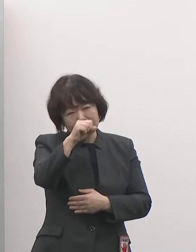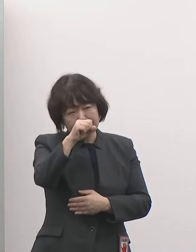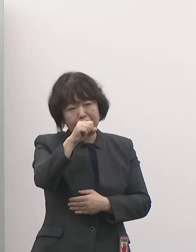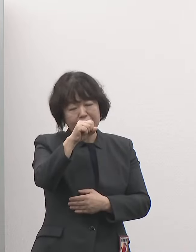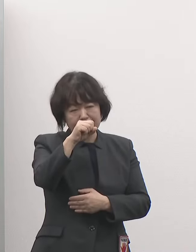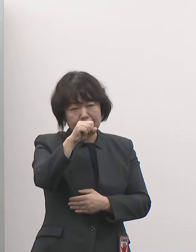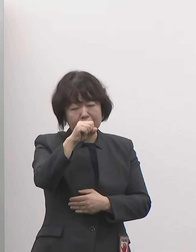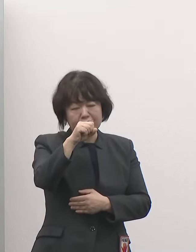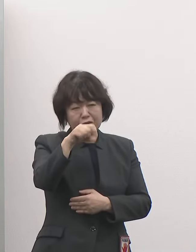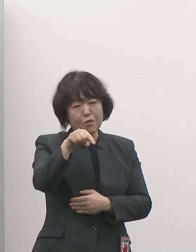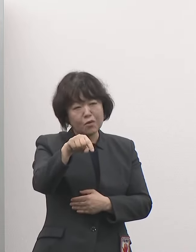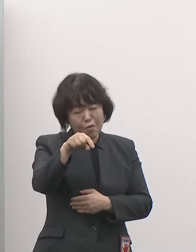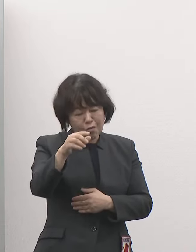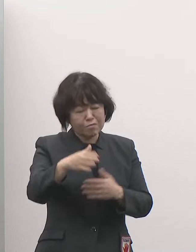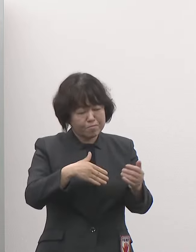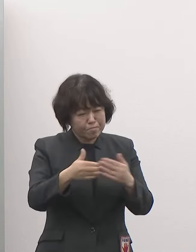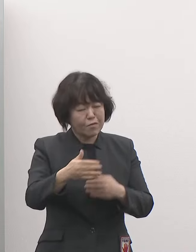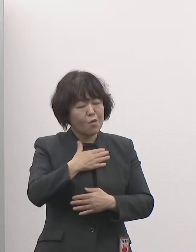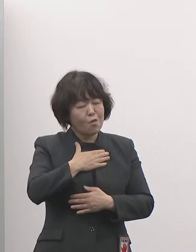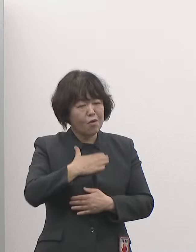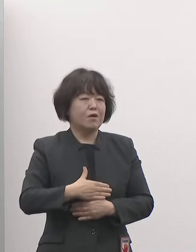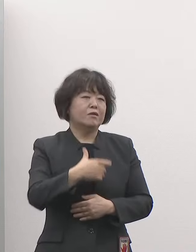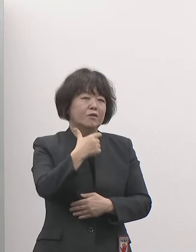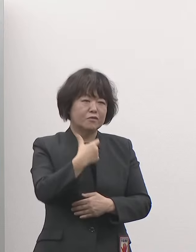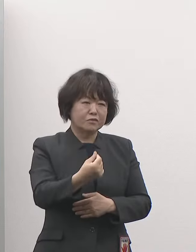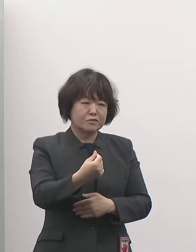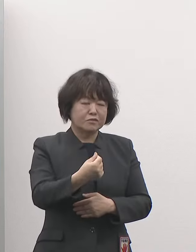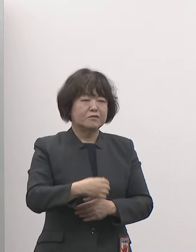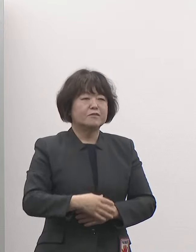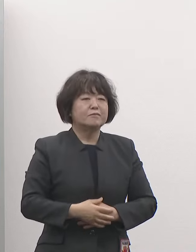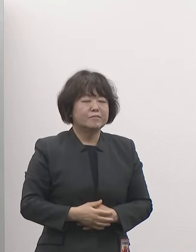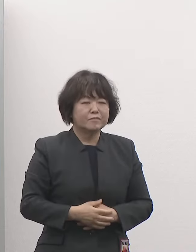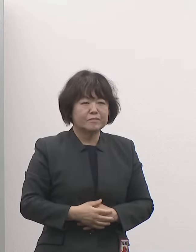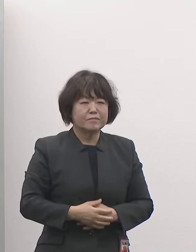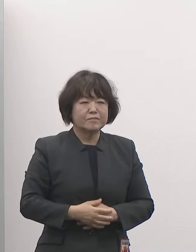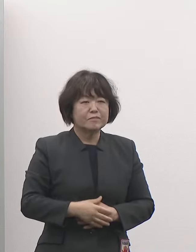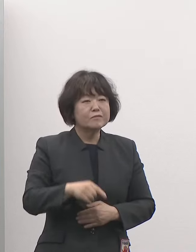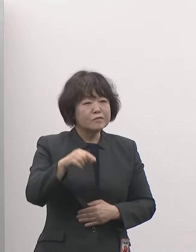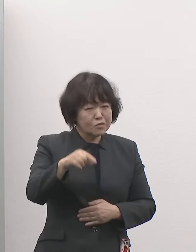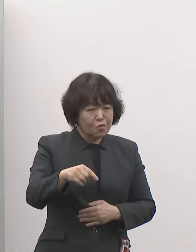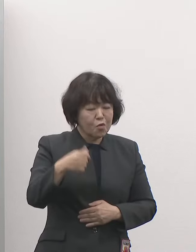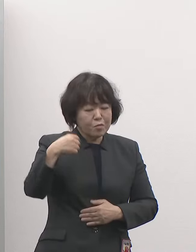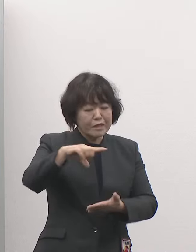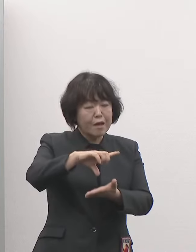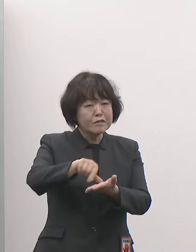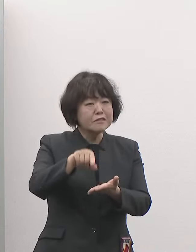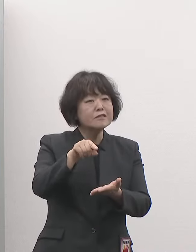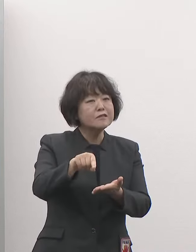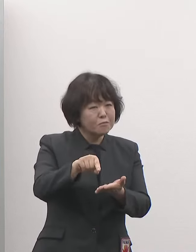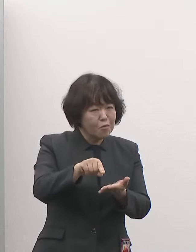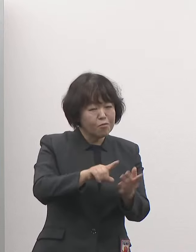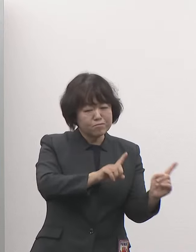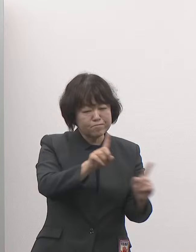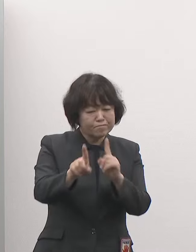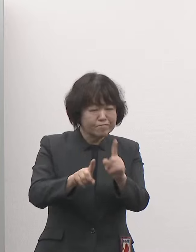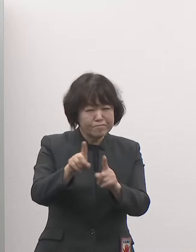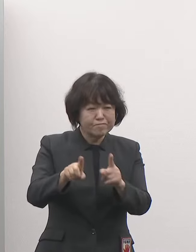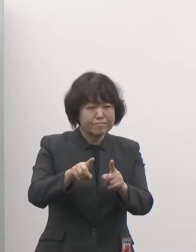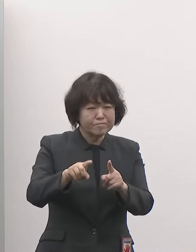ね、これを体感していただいて、そこからですね、その地域に、足を運んでいただけるような、取り組みを、していきたい